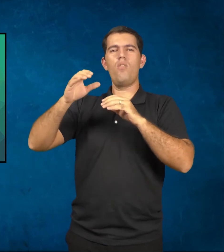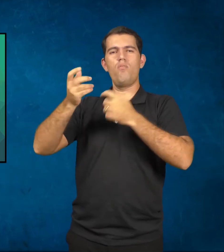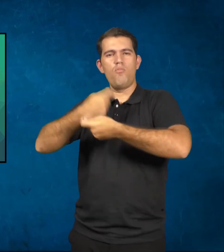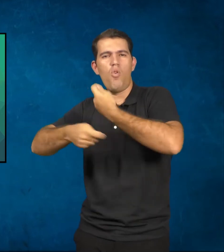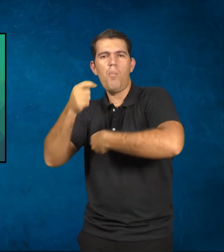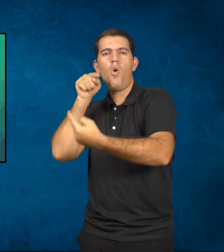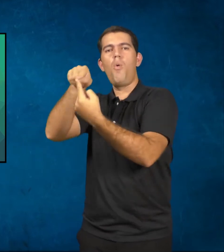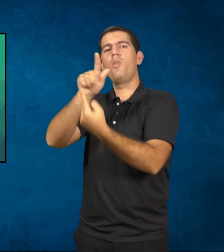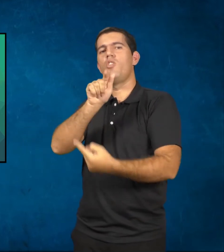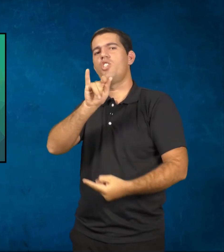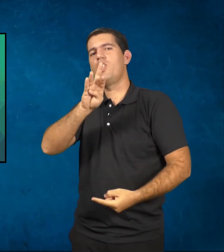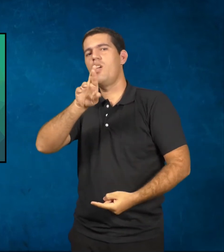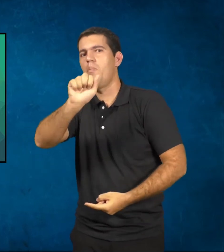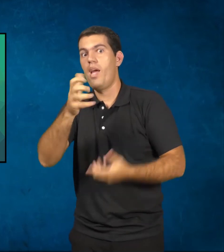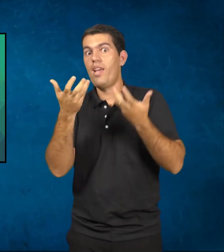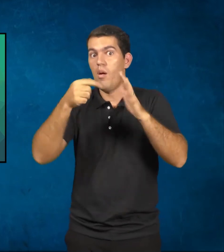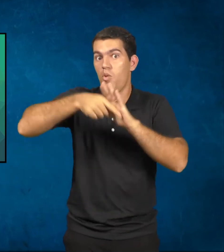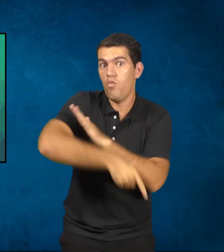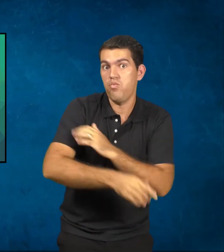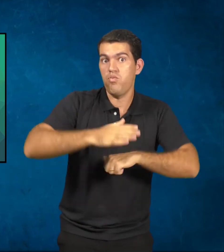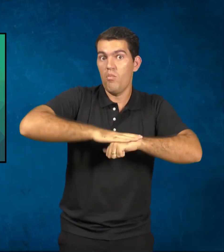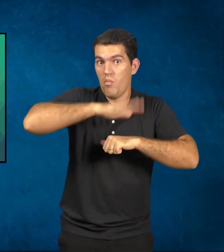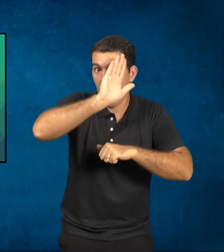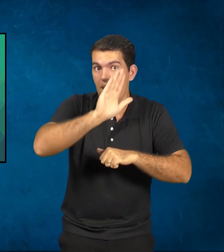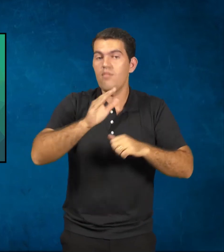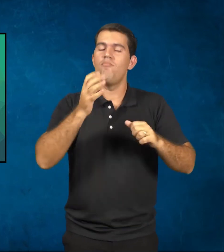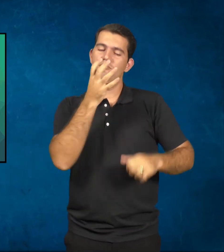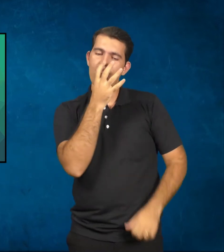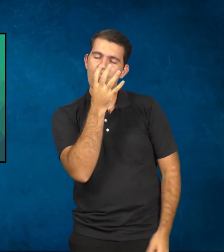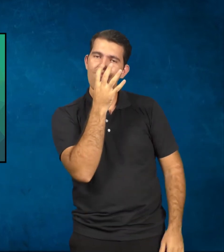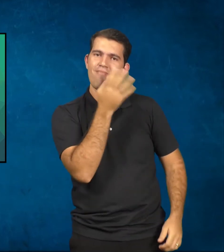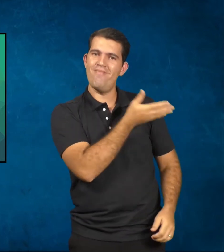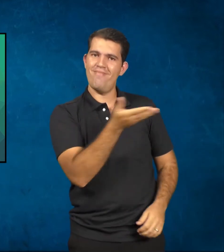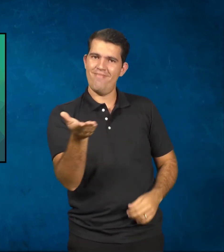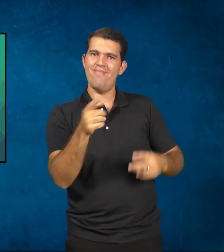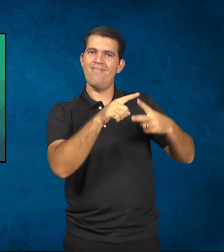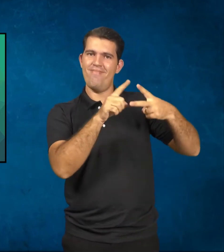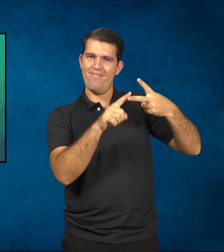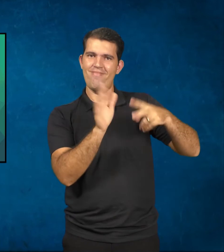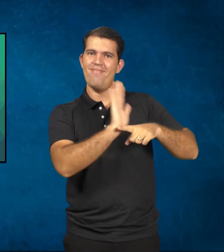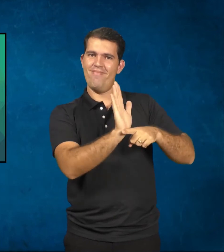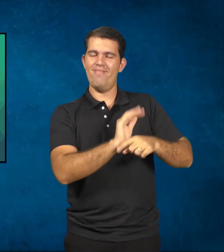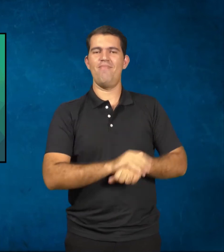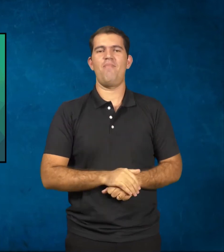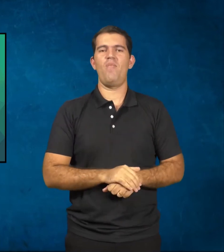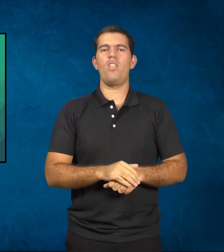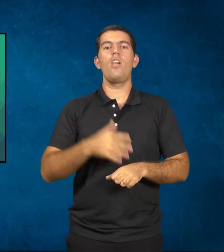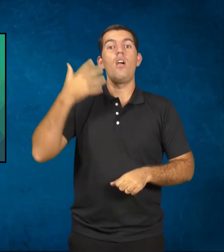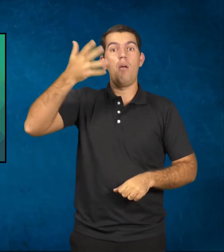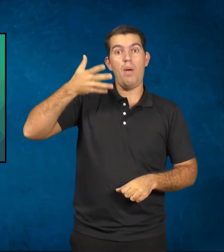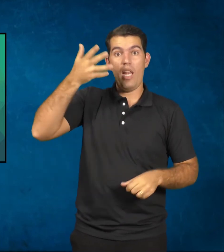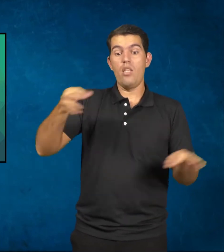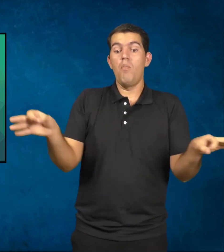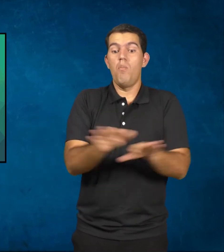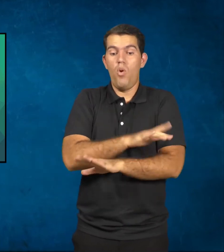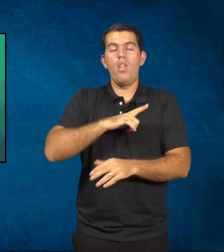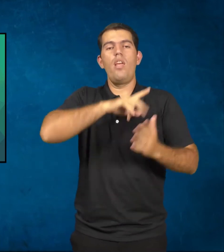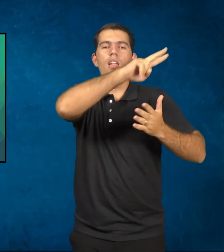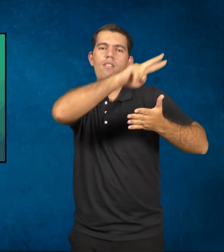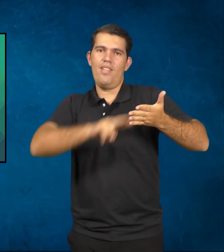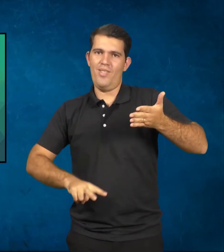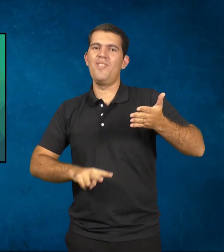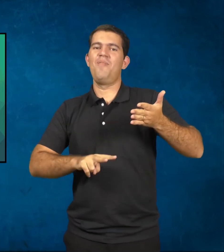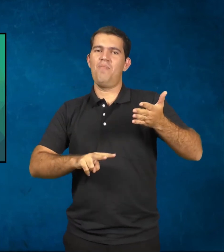Gibran. Se quiser aprofundar e assisti-las, fique à vontade. Além da palestra, temos a leitura da